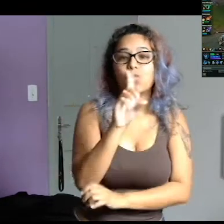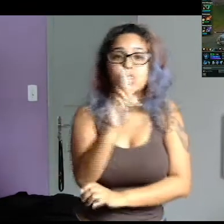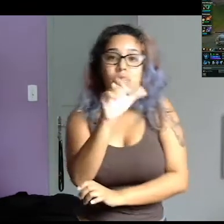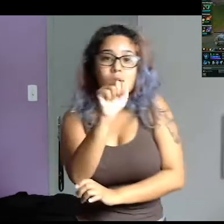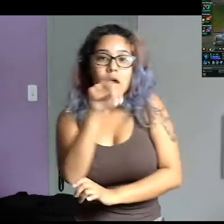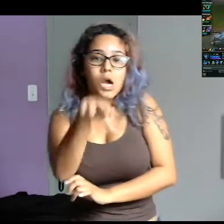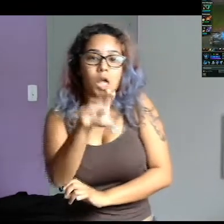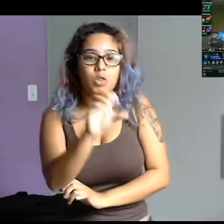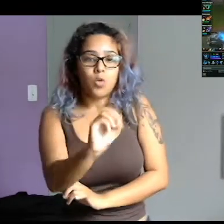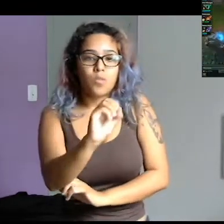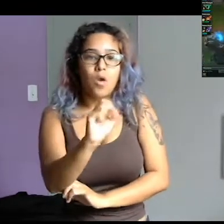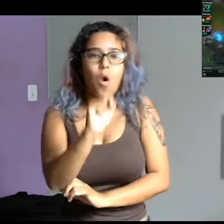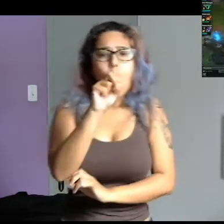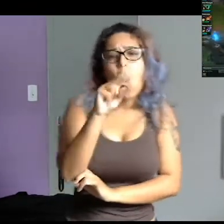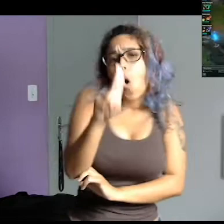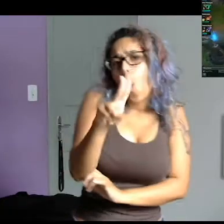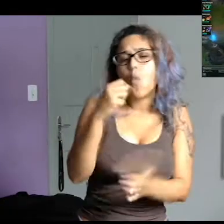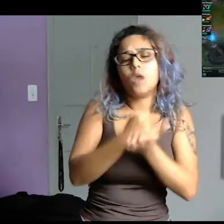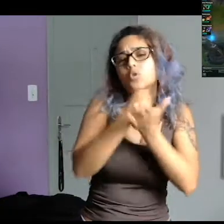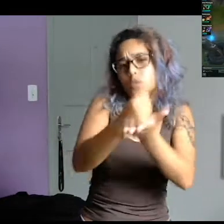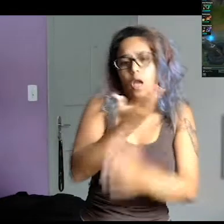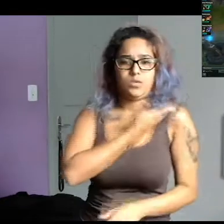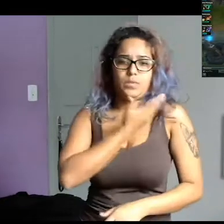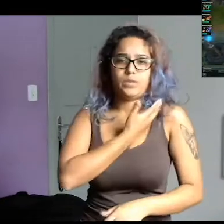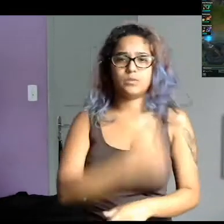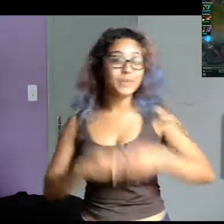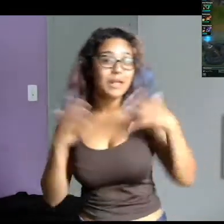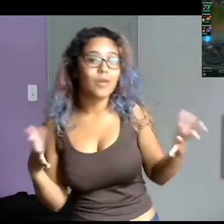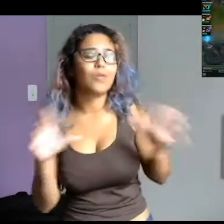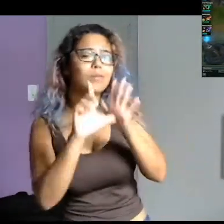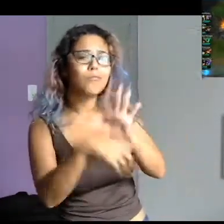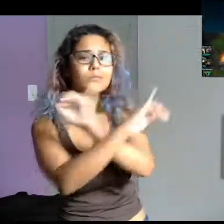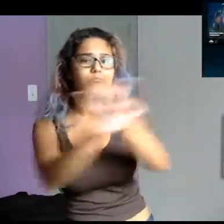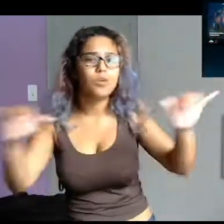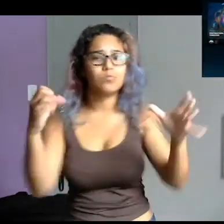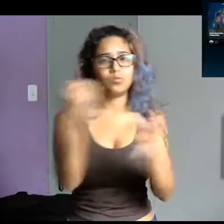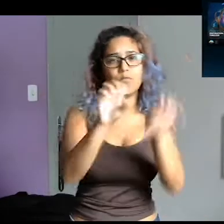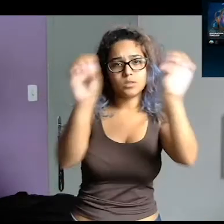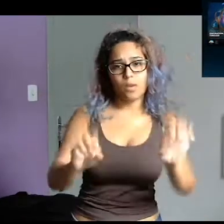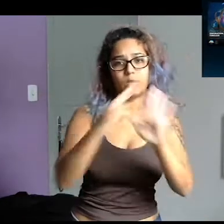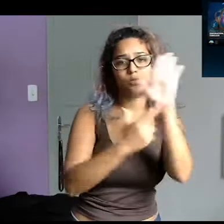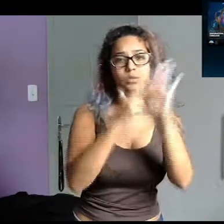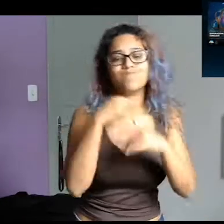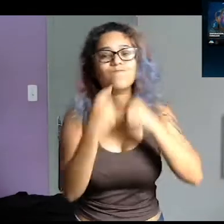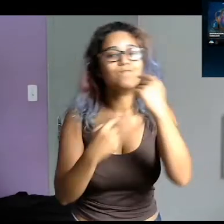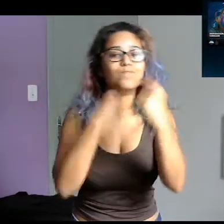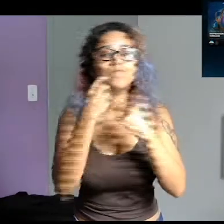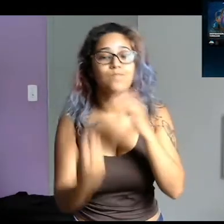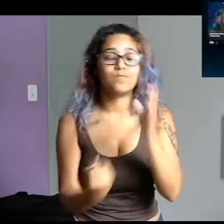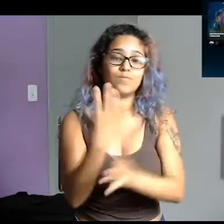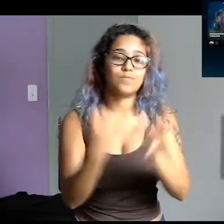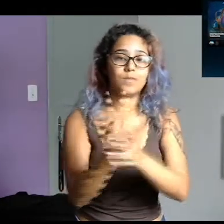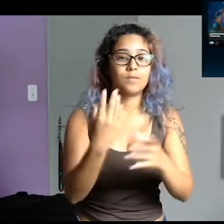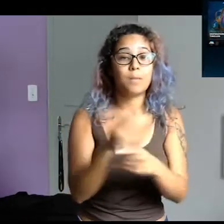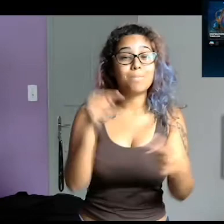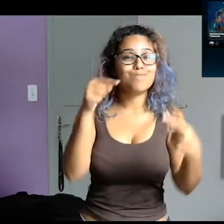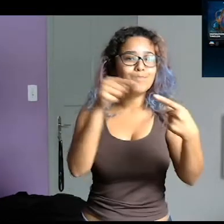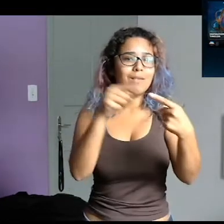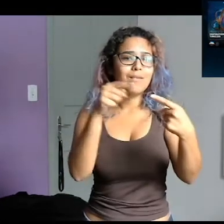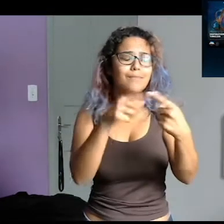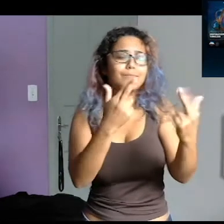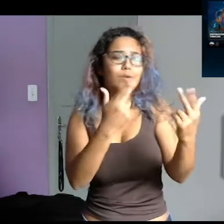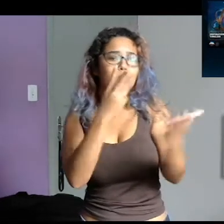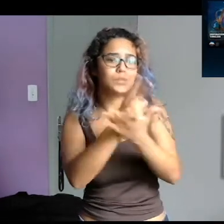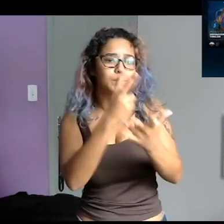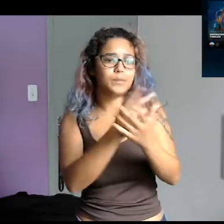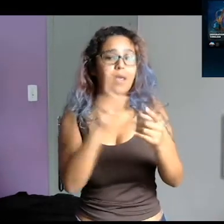troca de dano, ou até mesmo quando prestar assistência para algum aliado. Bom, depois que a gente comunicou o novo sistema de runas, surgiram dúvidas e uma das